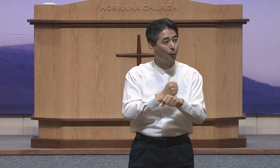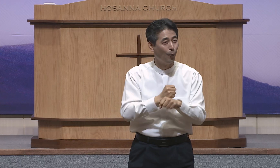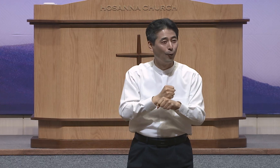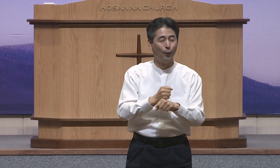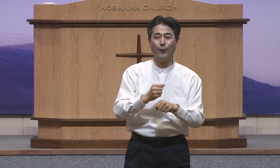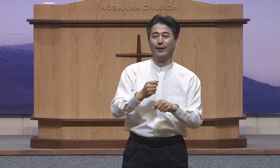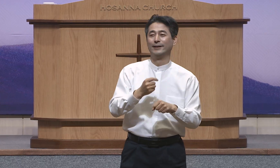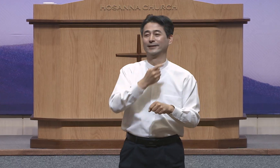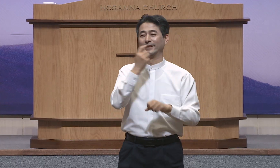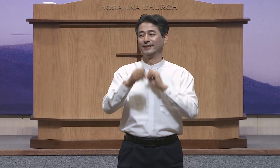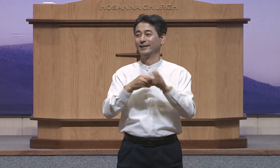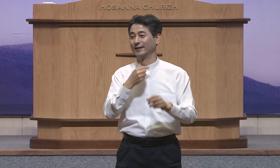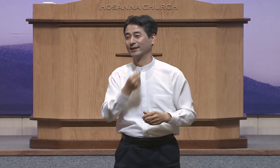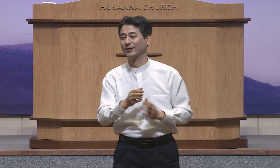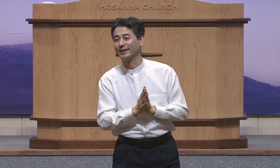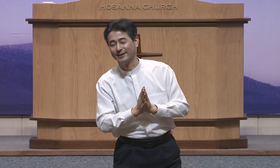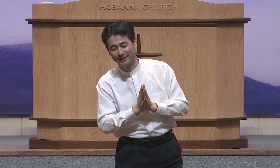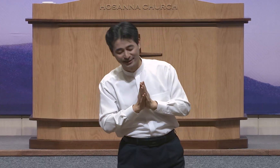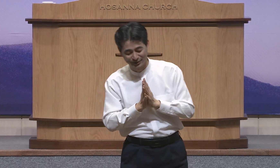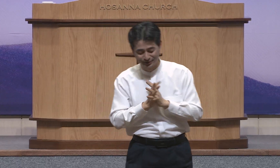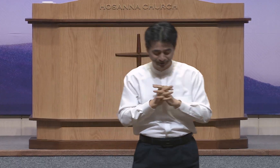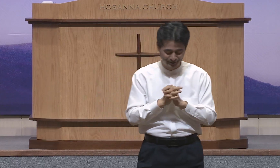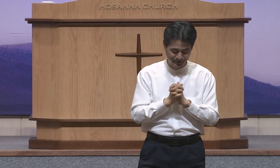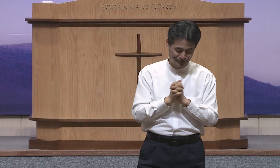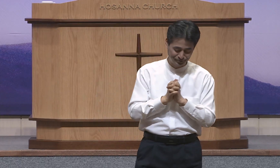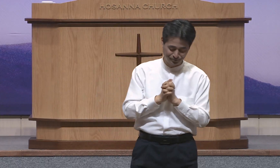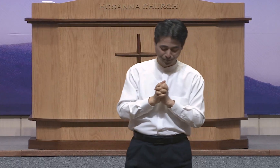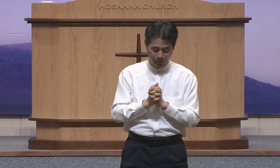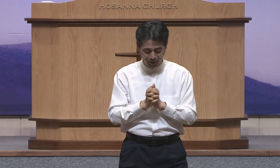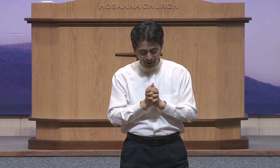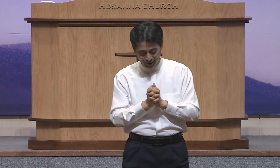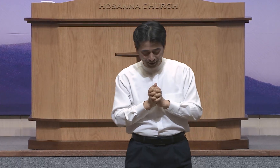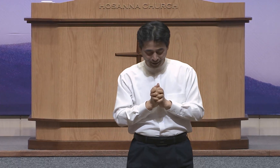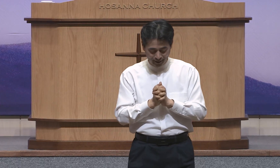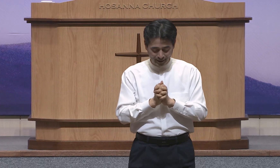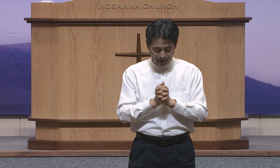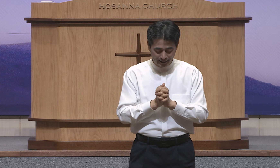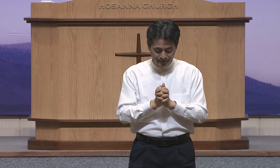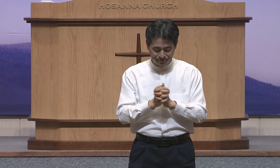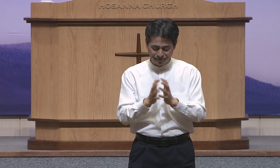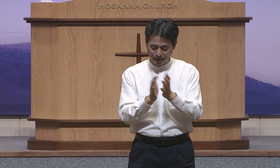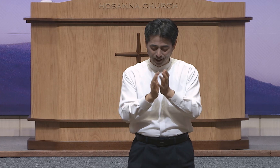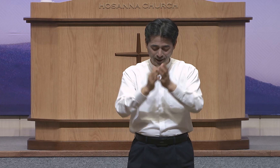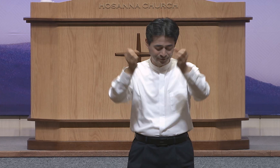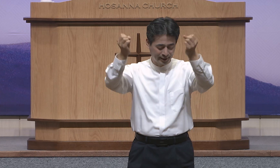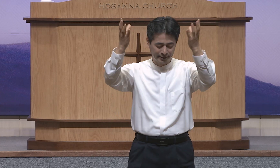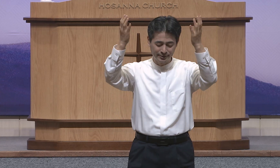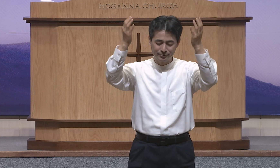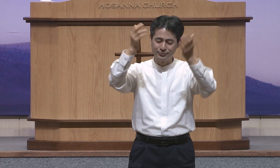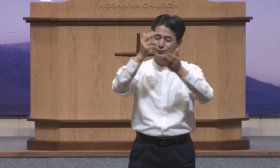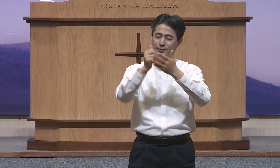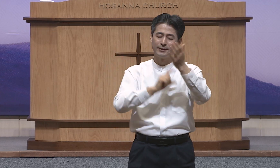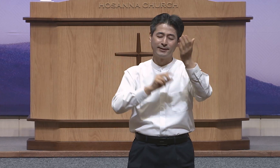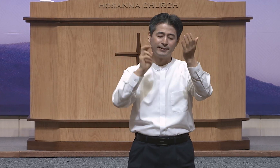먼저 기도하고 간증으로 나아가기를 원합니다. 같이 기도하겠습니다. 할렐루야, 주님의